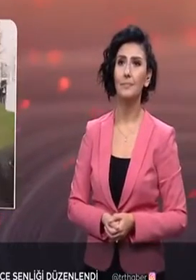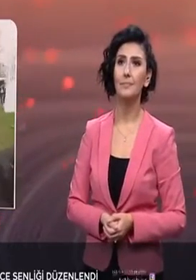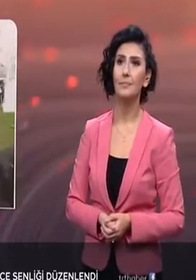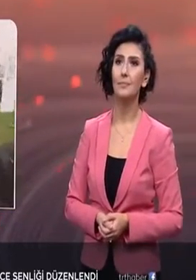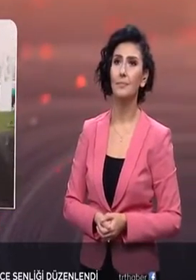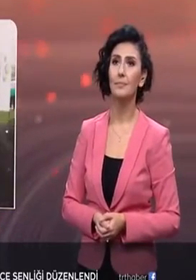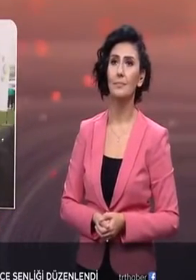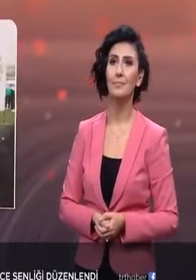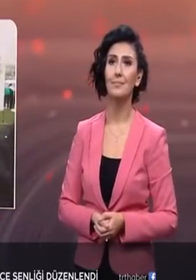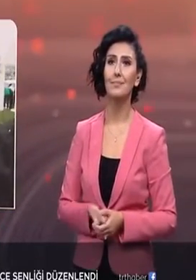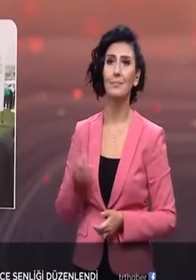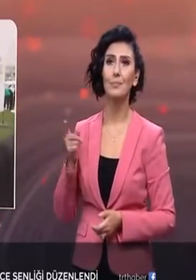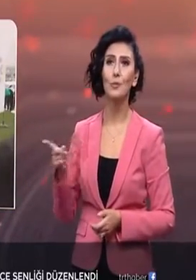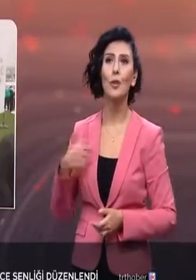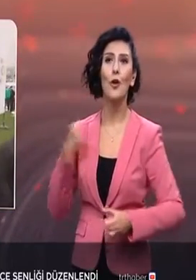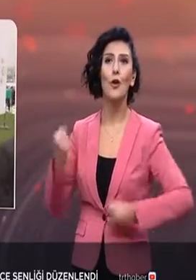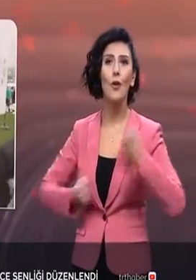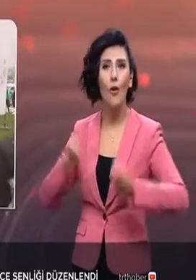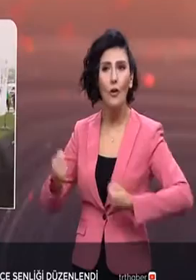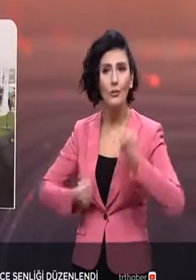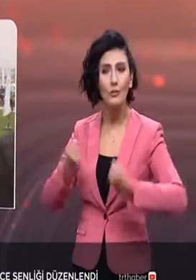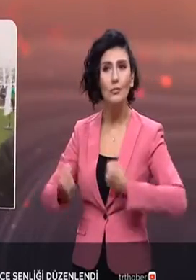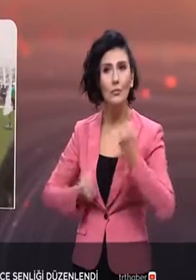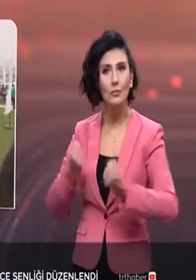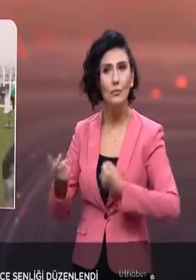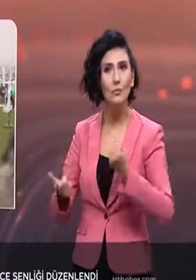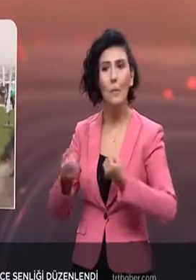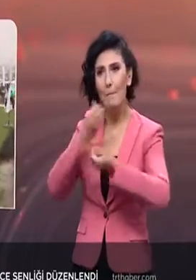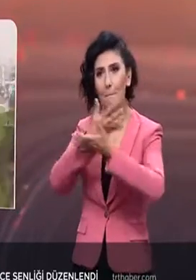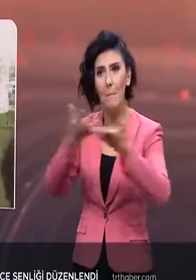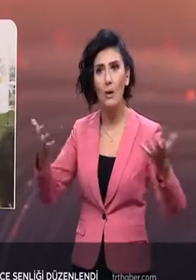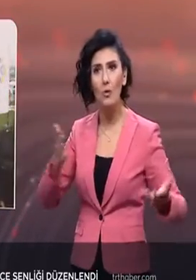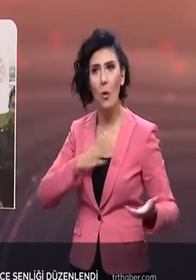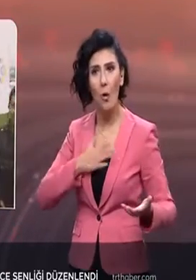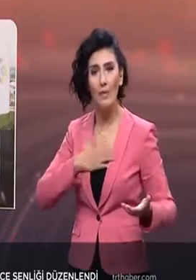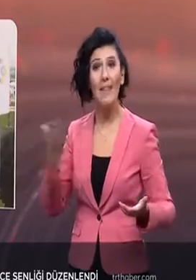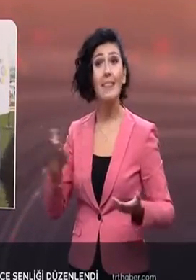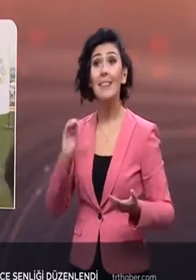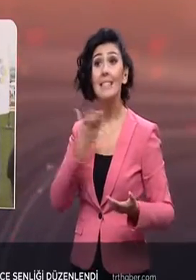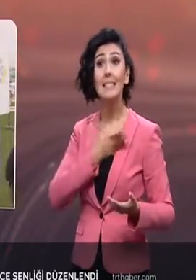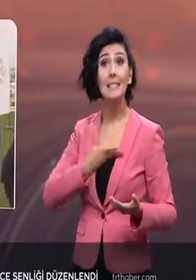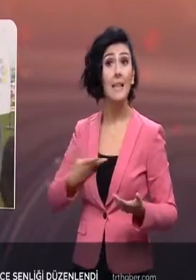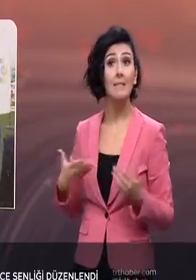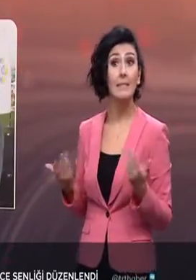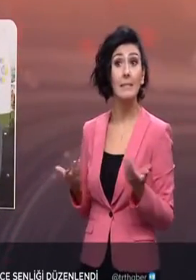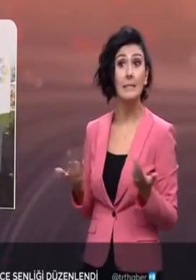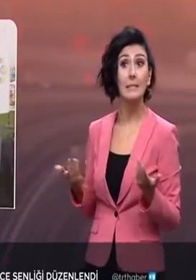Koş. Burada koştu. Sana topa al. Maç oynadı. En çok hangisini sevdin?